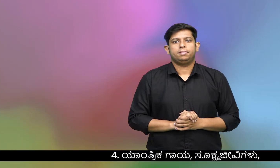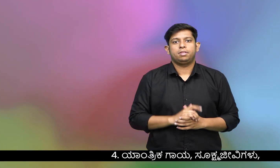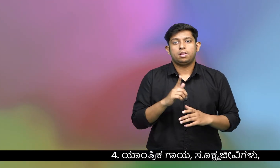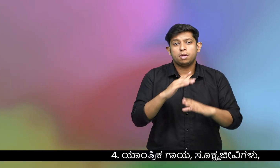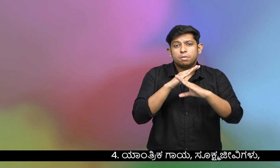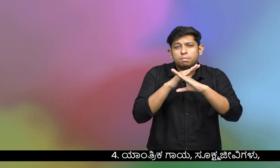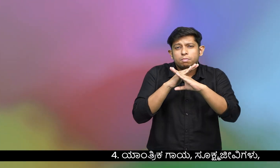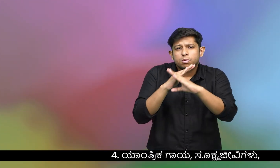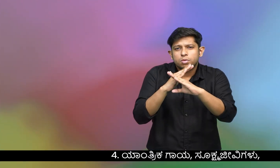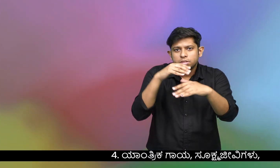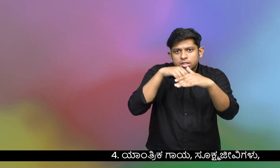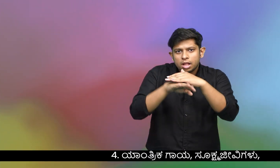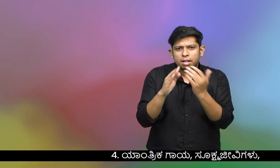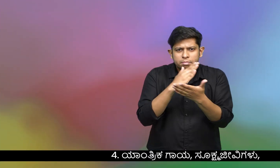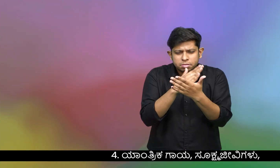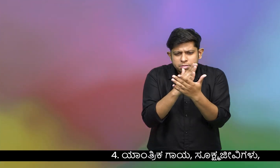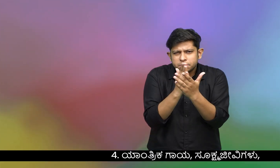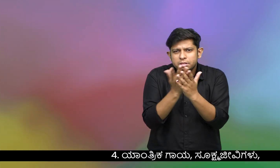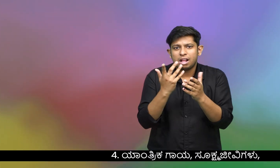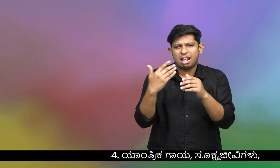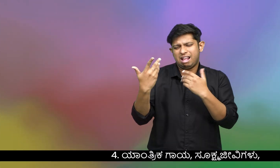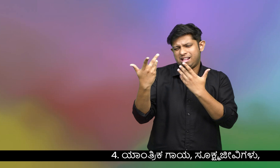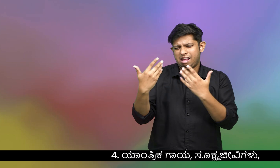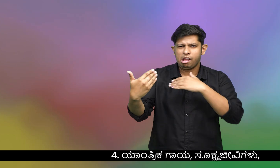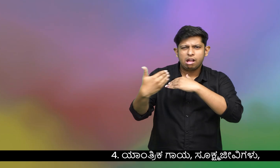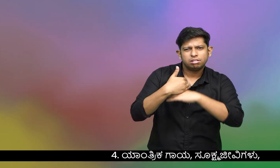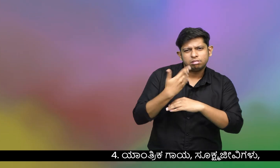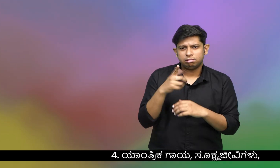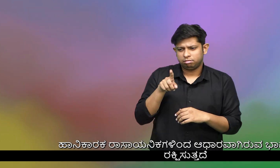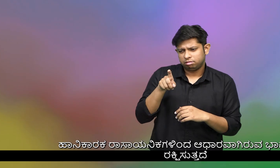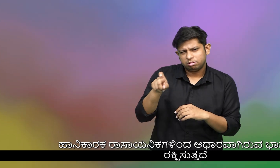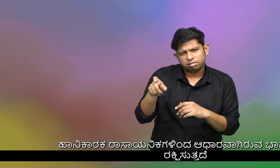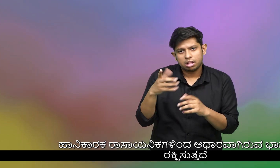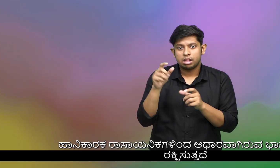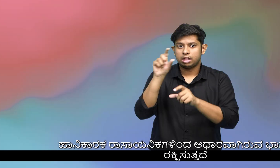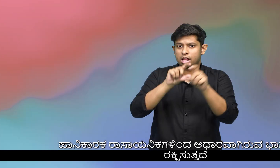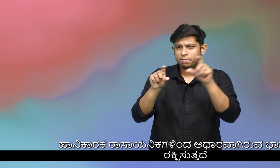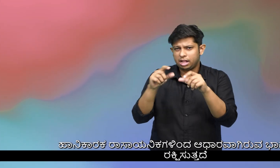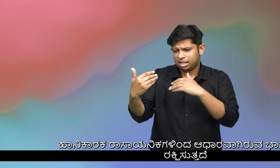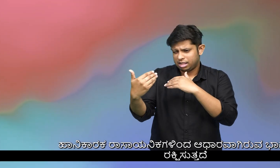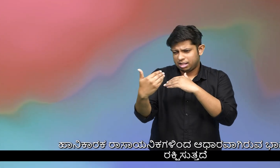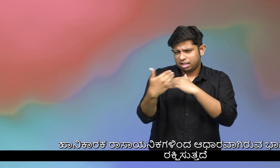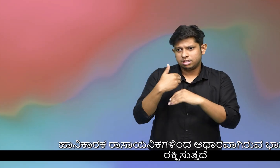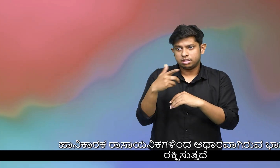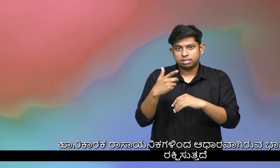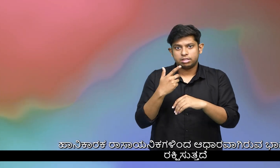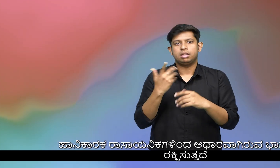4. ಯಾಂತ್ರಿಕ ಗಾಯ, ಸೂಕ್ಷ್ಮಜೀವಿಗಳು, ಹಾನಿಕಾರಕ ರಾಸಾಯನಿಕಗಳಿಂದ